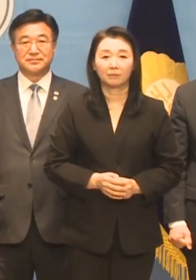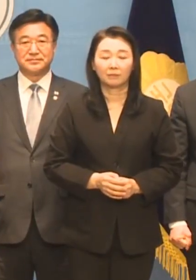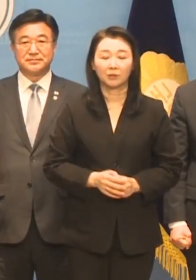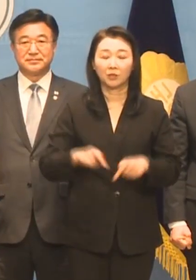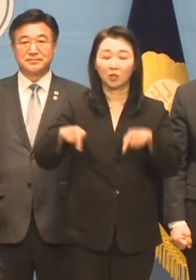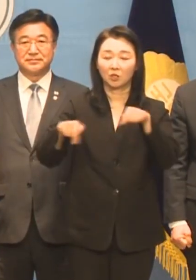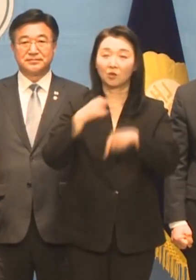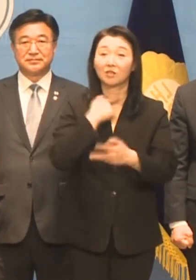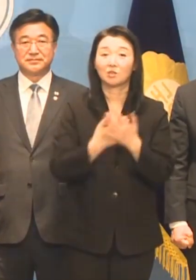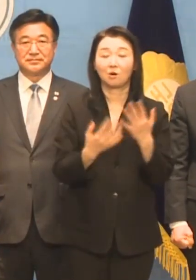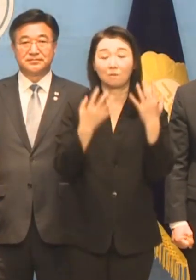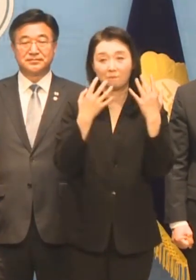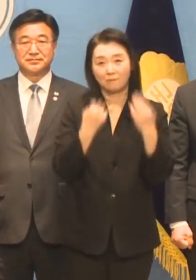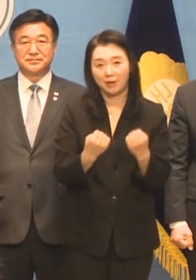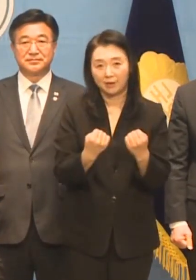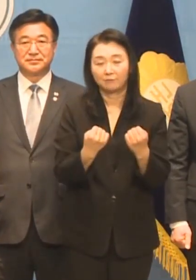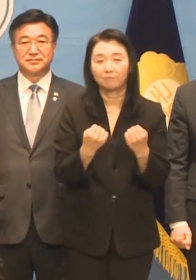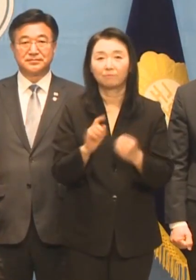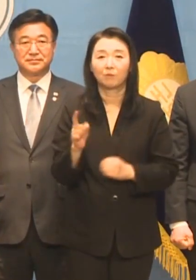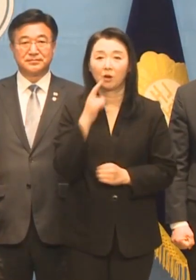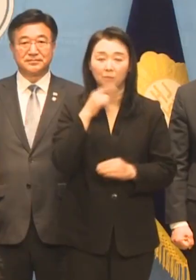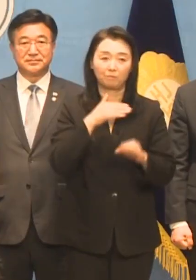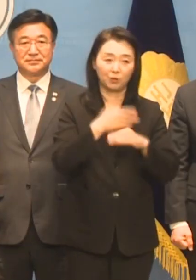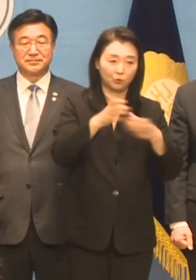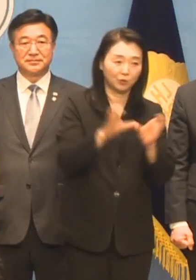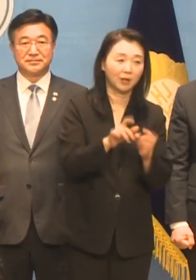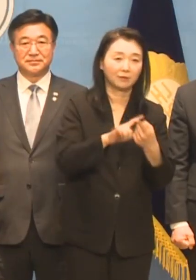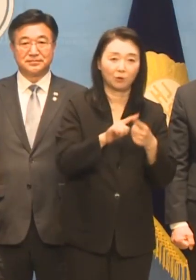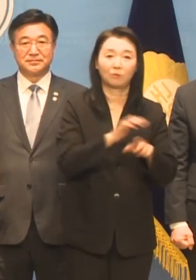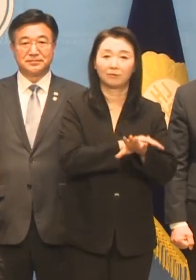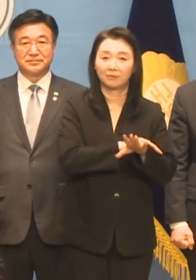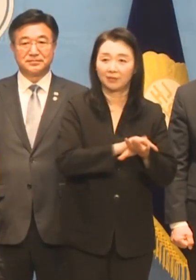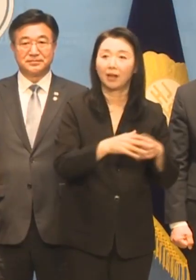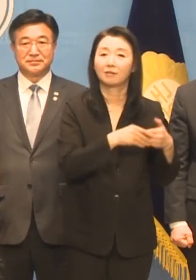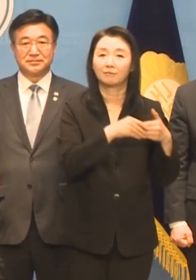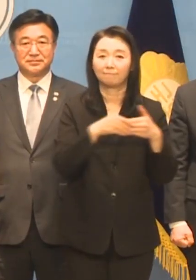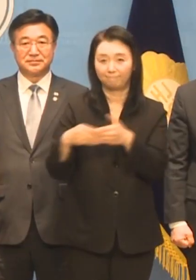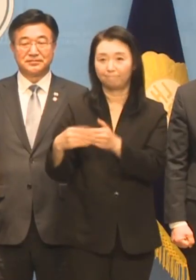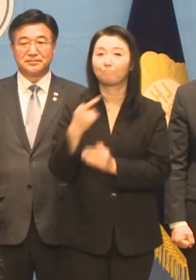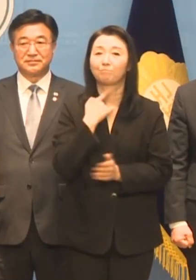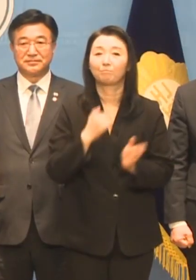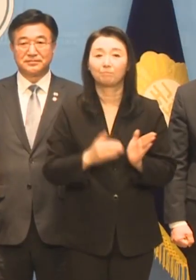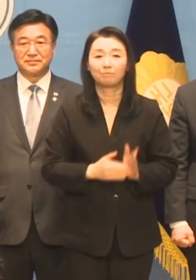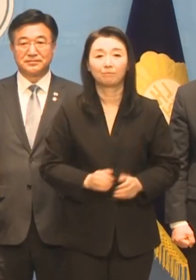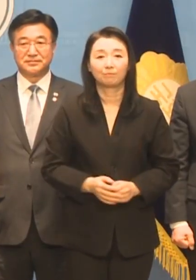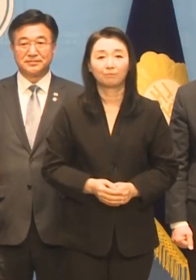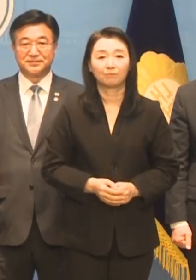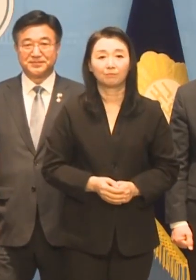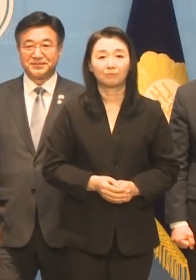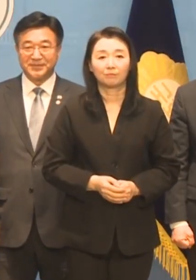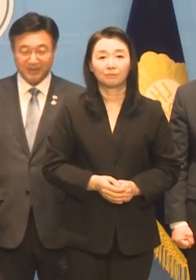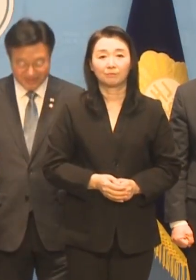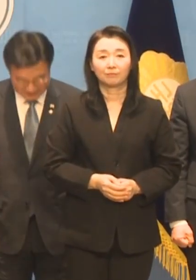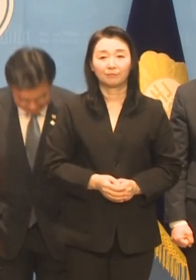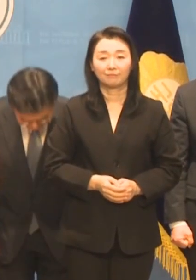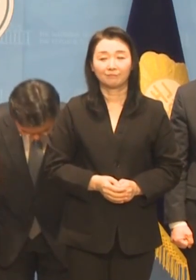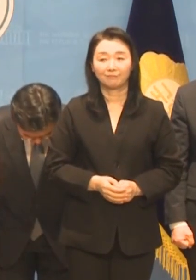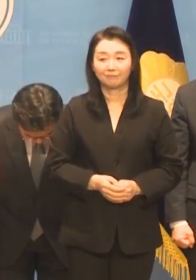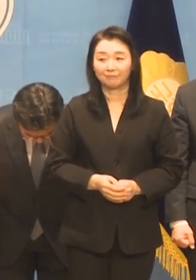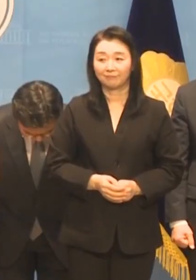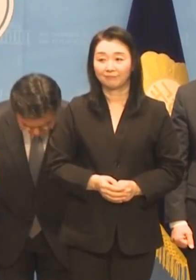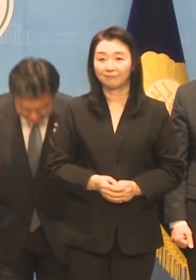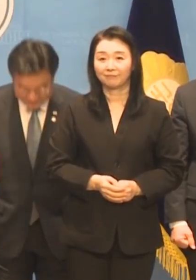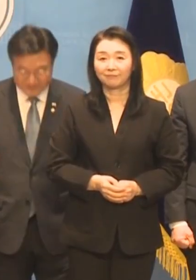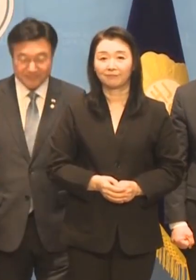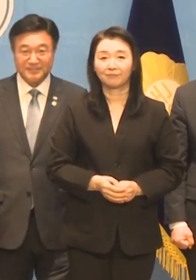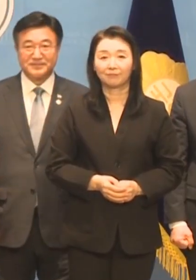통해서 누구보다 민주당을 잘 이끌어 오신 분이십니다. 고맙습니다.